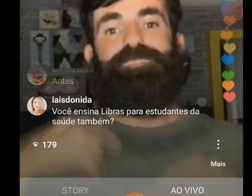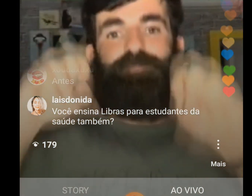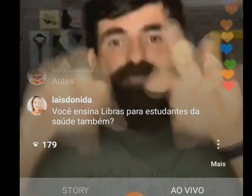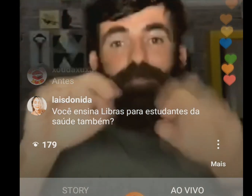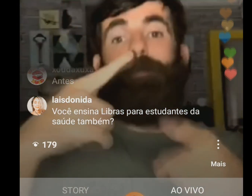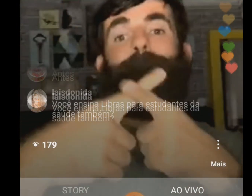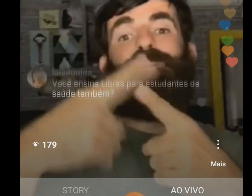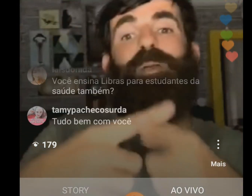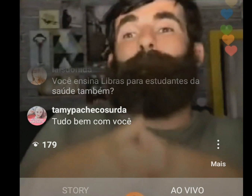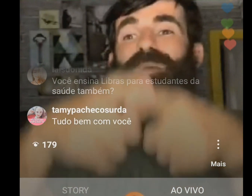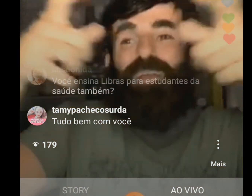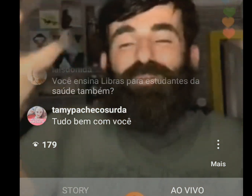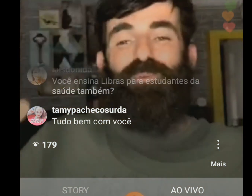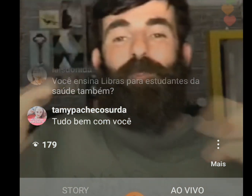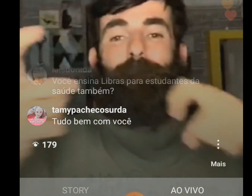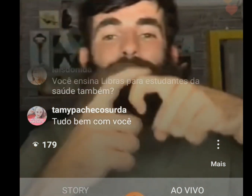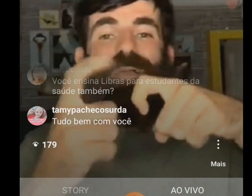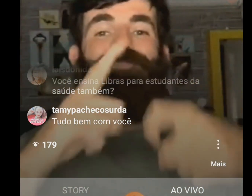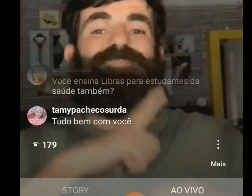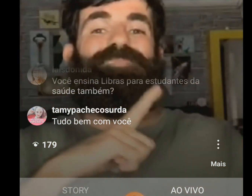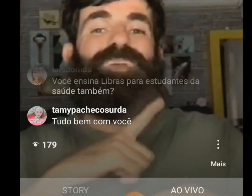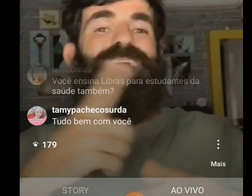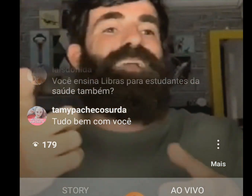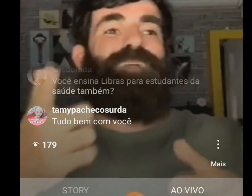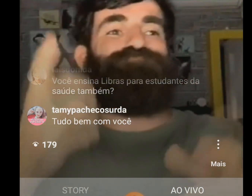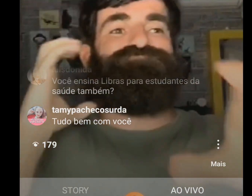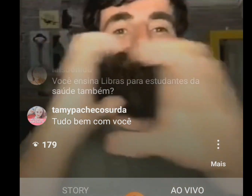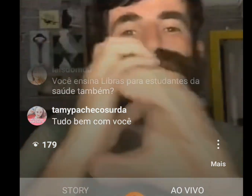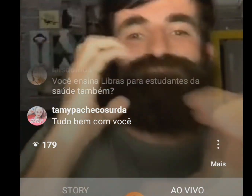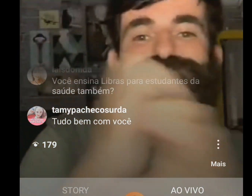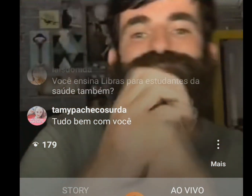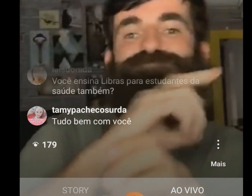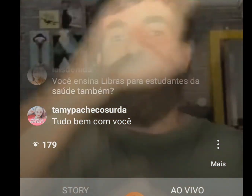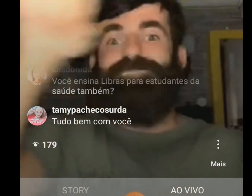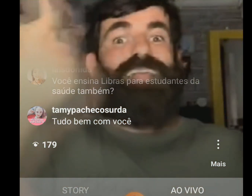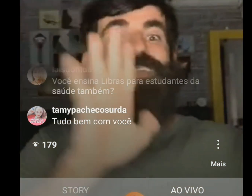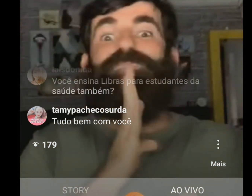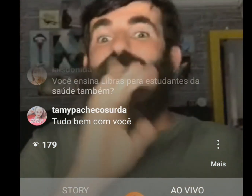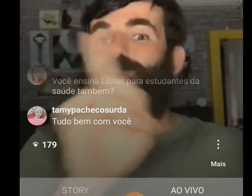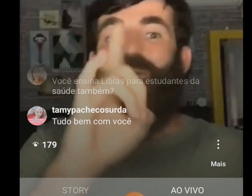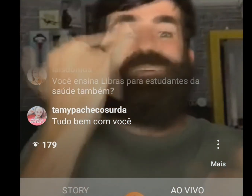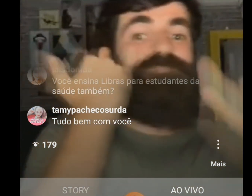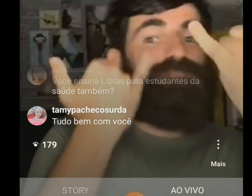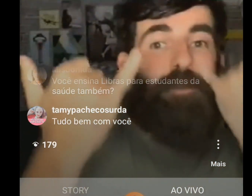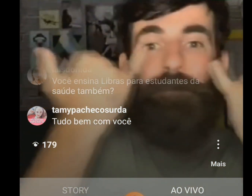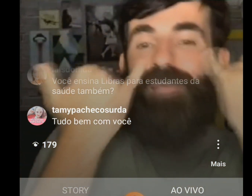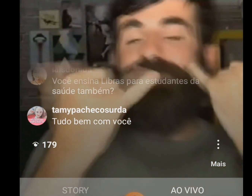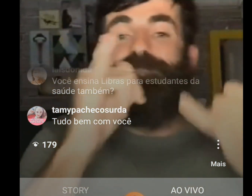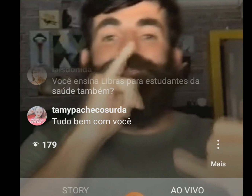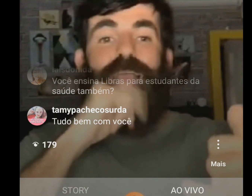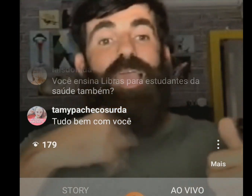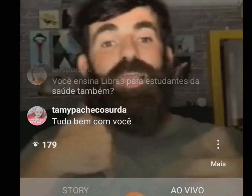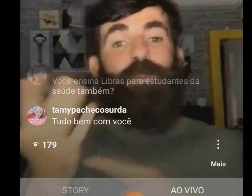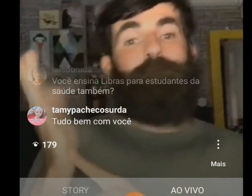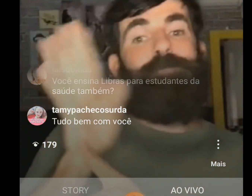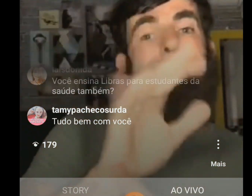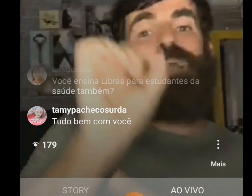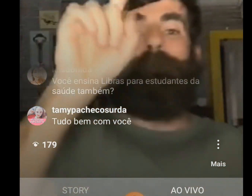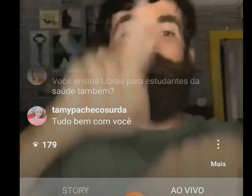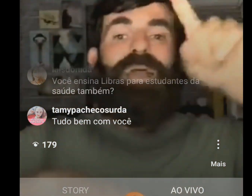exemplo, saúde na Libras. Porque esse tema precisa crescer, porque quando vai ao médico tem muitos problemas